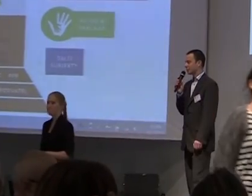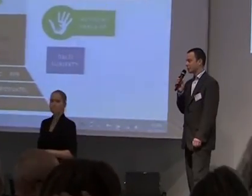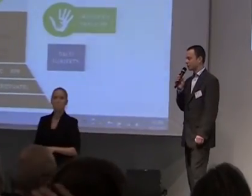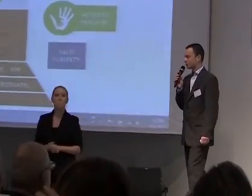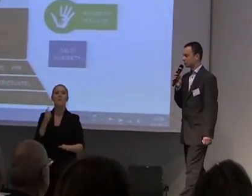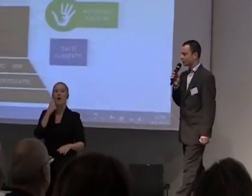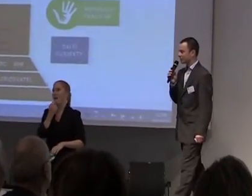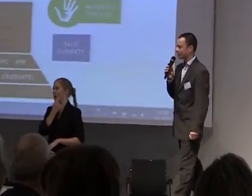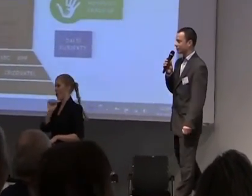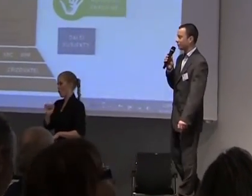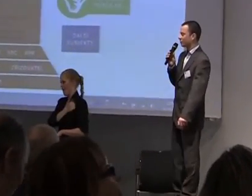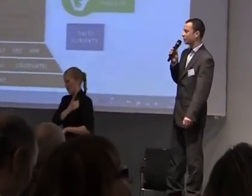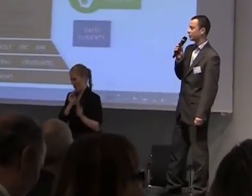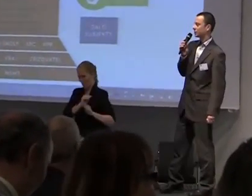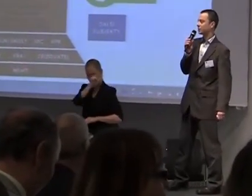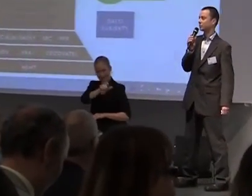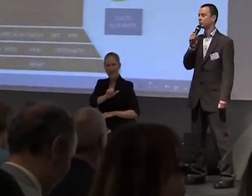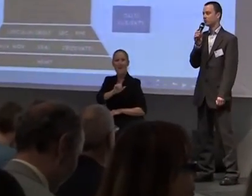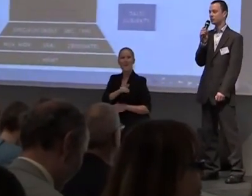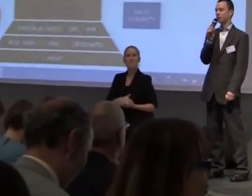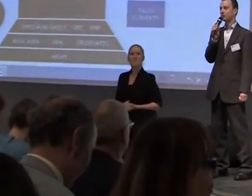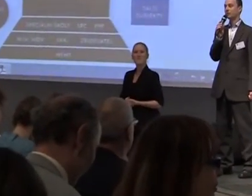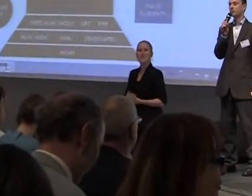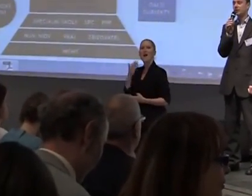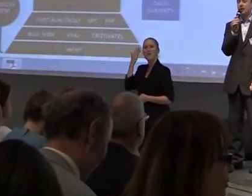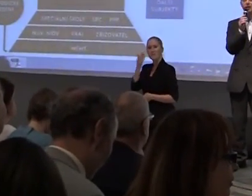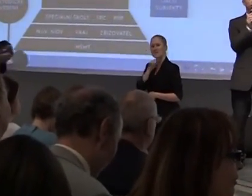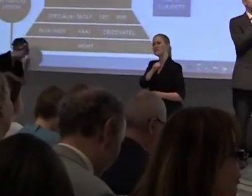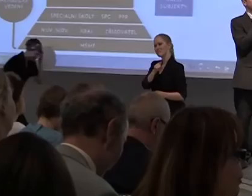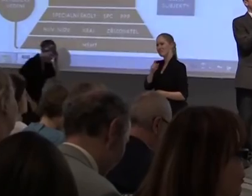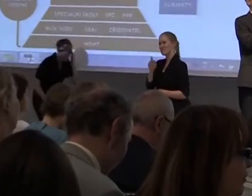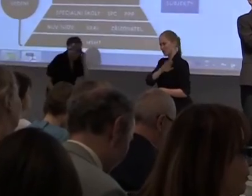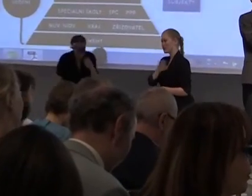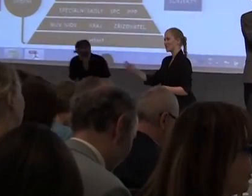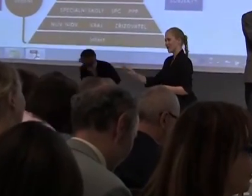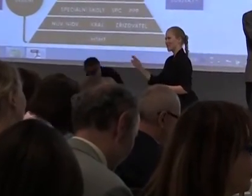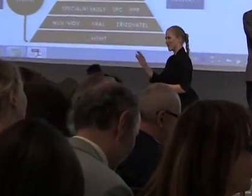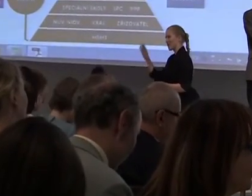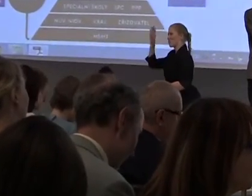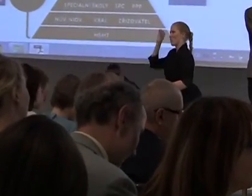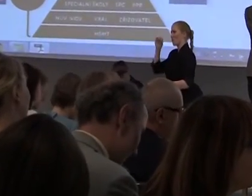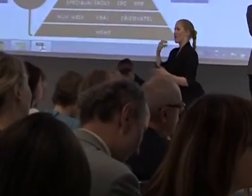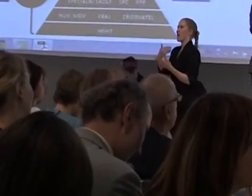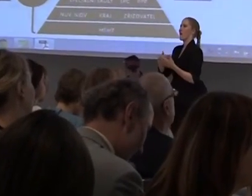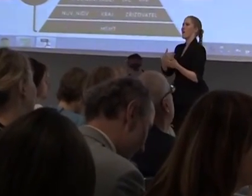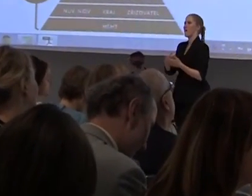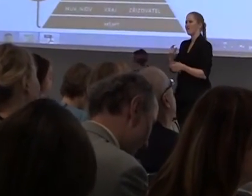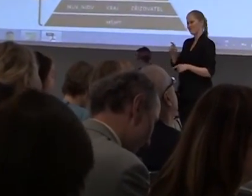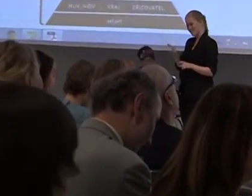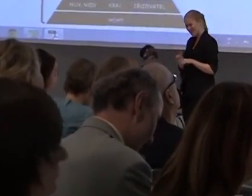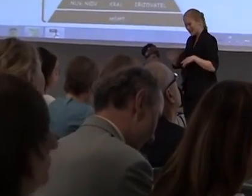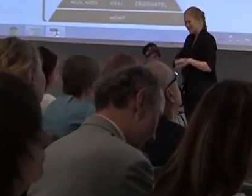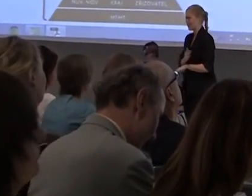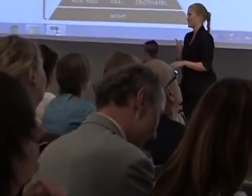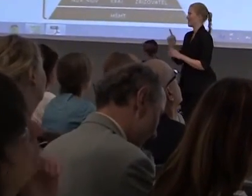Jana Odvážná pravděpodobně vám bude všem velmi blízká. Mnohé z toho, co říkala,